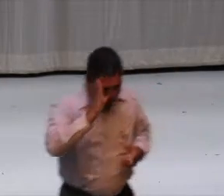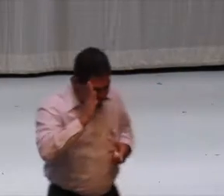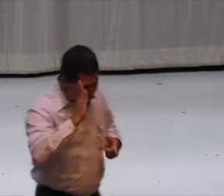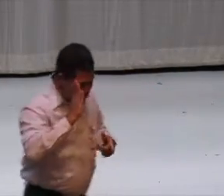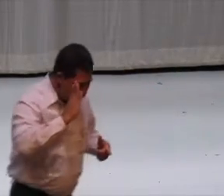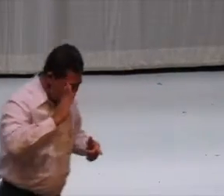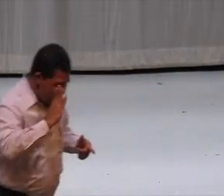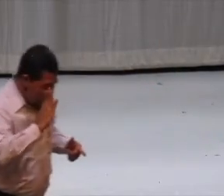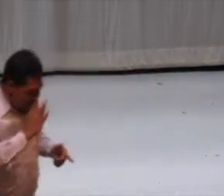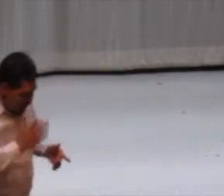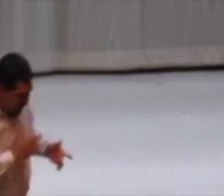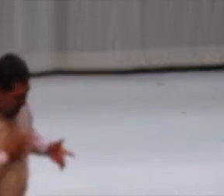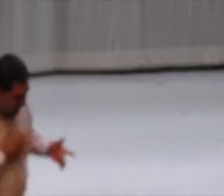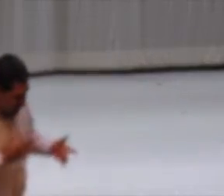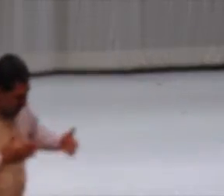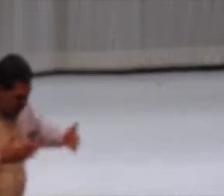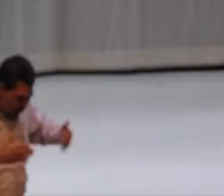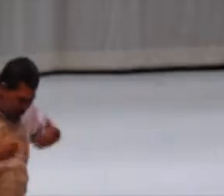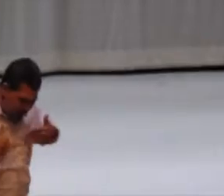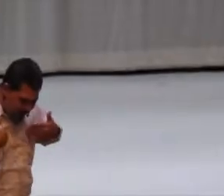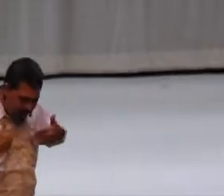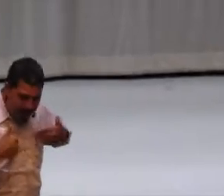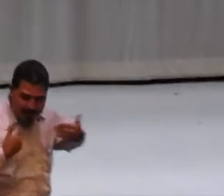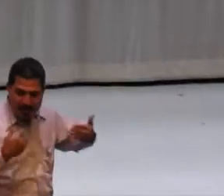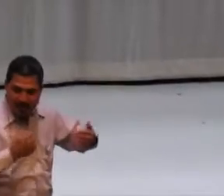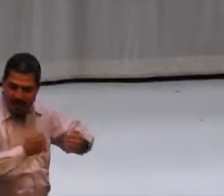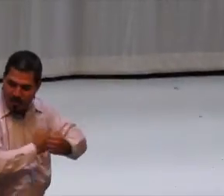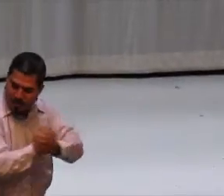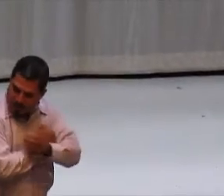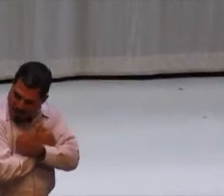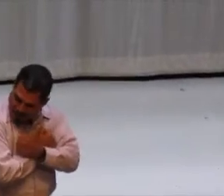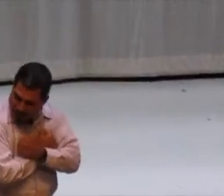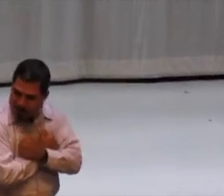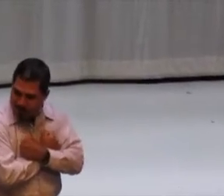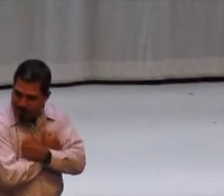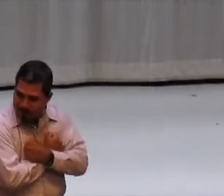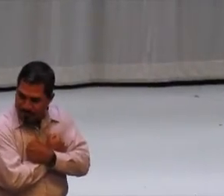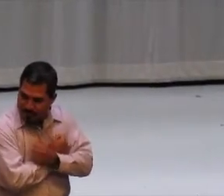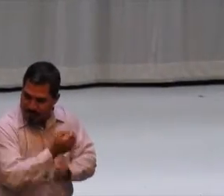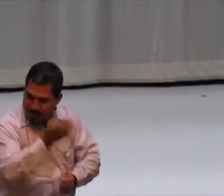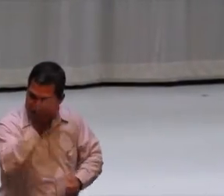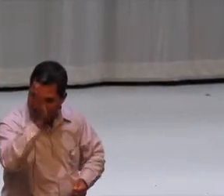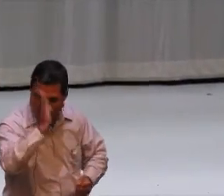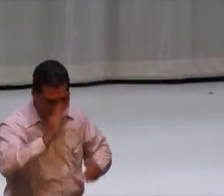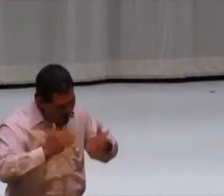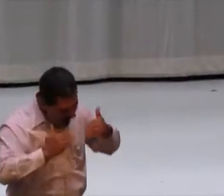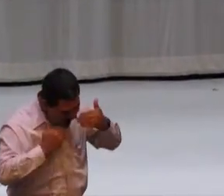Dios se siente muy feliz con nosotros. Para Dios le agrada.